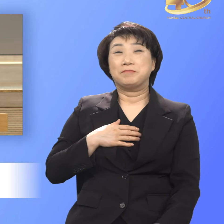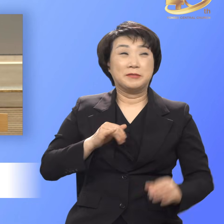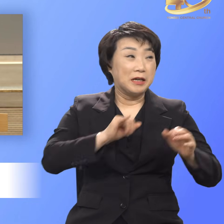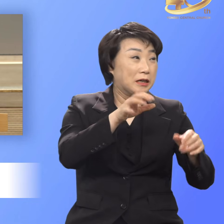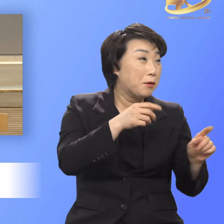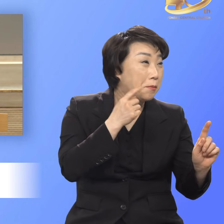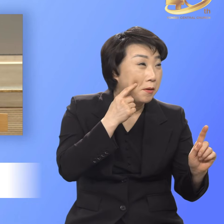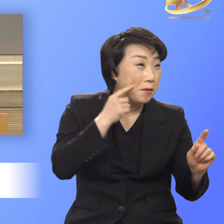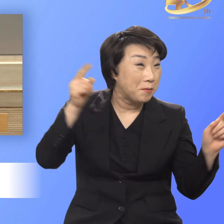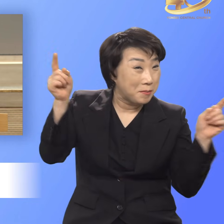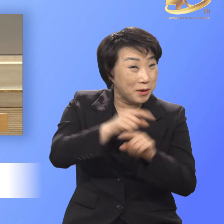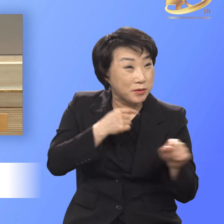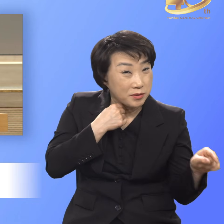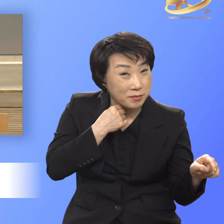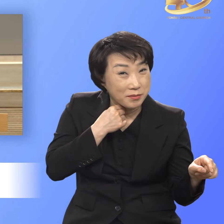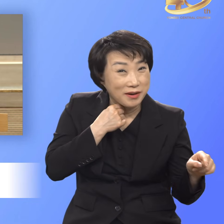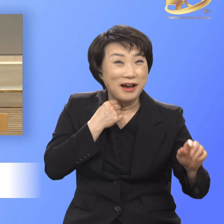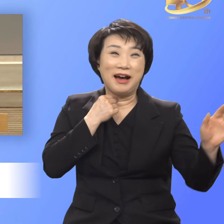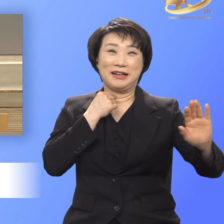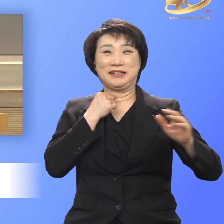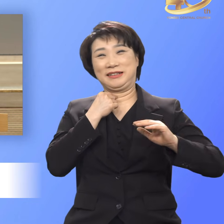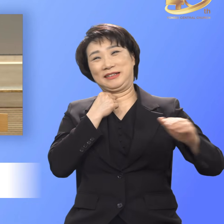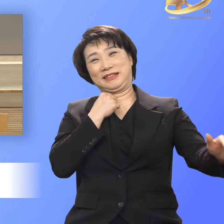세상에 뭐도 바꾸었어.